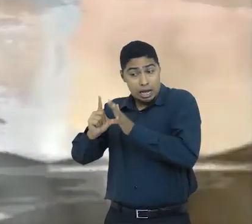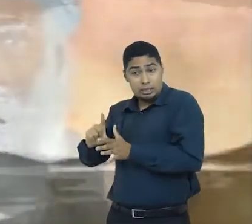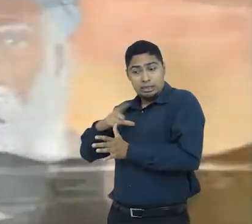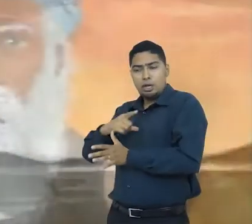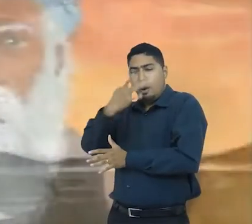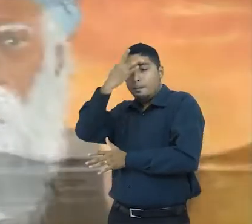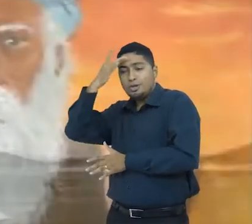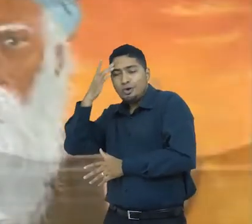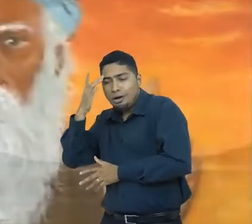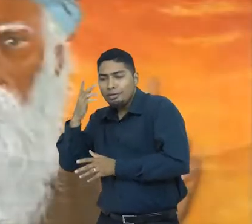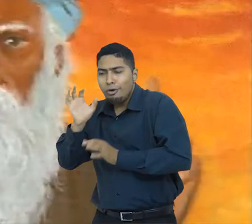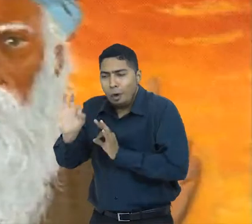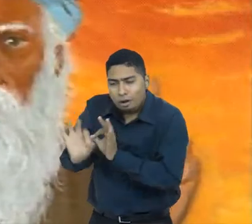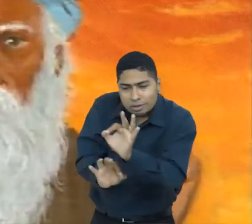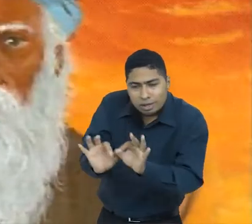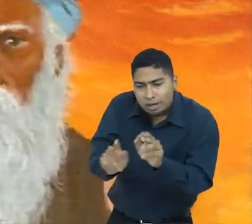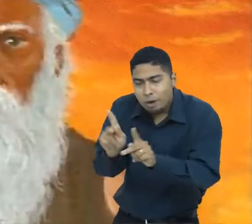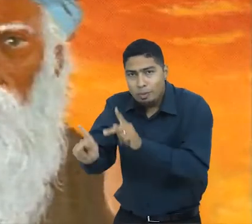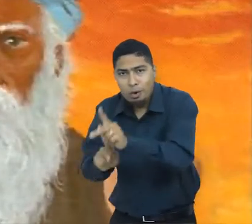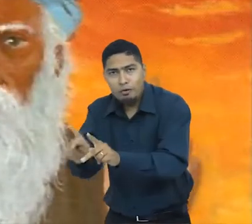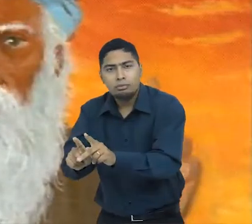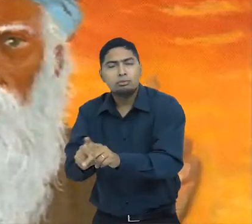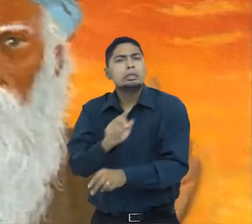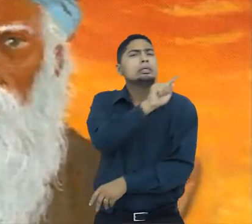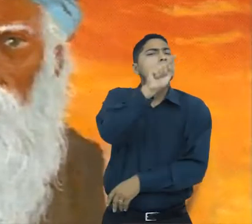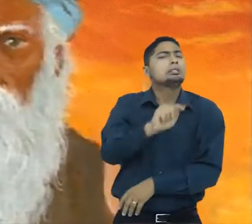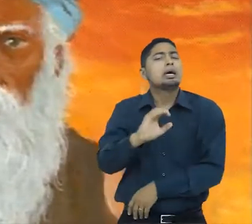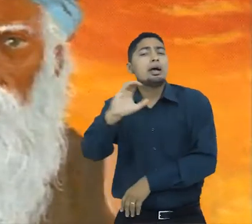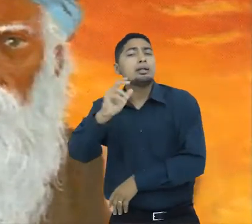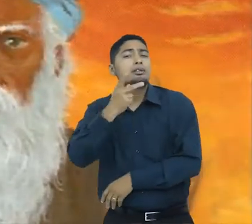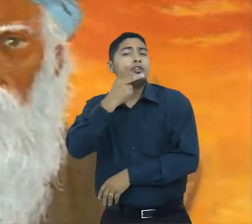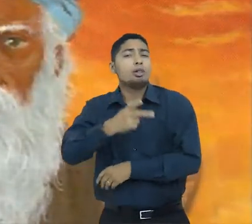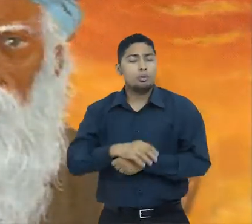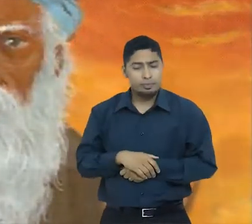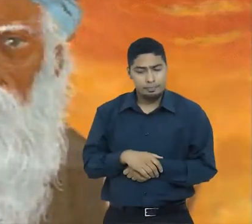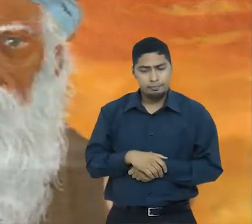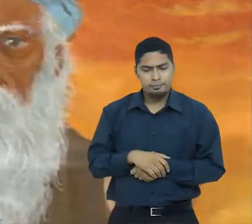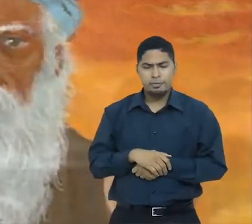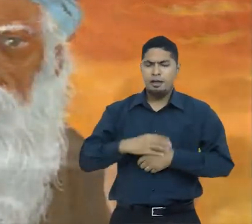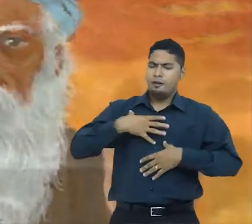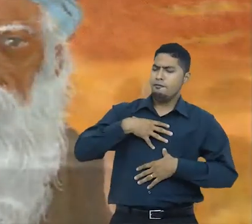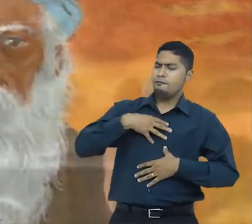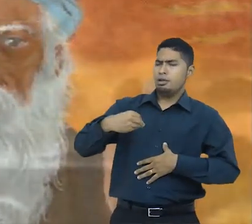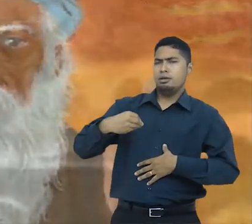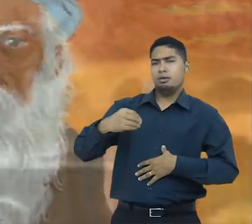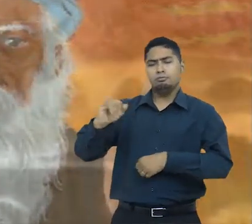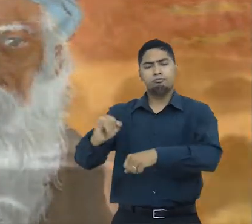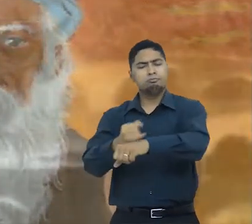para recebê-lo. Zacarias profetizou: "Ó filha de Jerusalém, eis que seu rei se aproxima. Ele